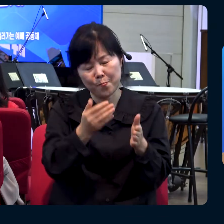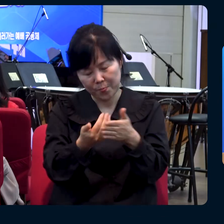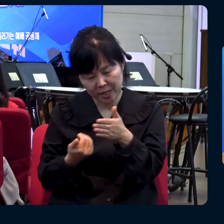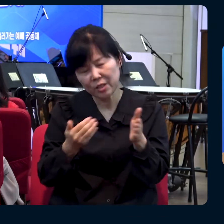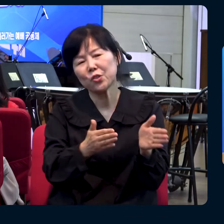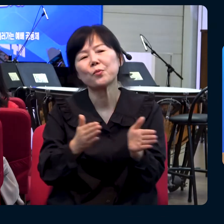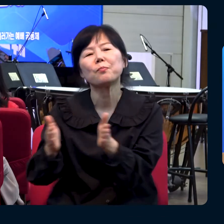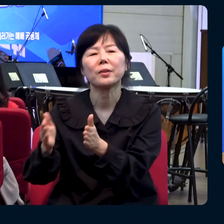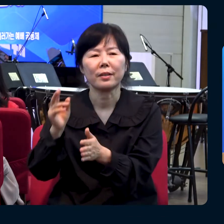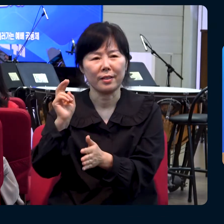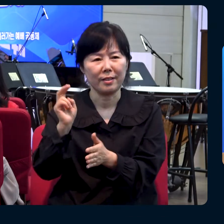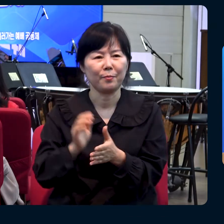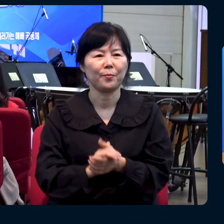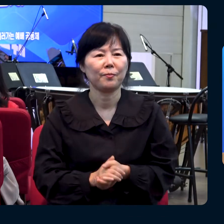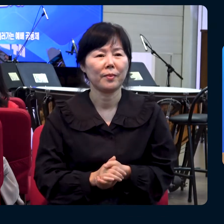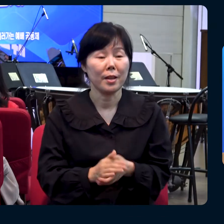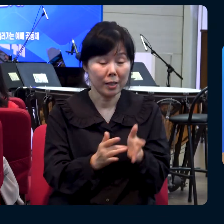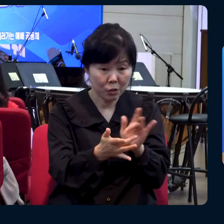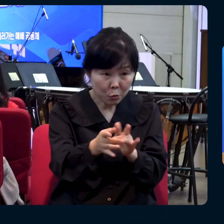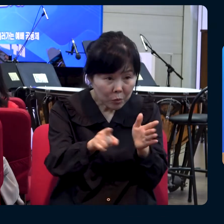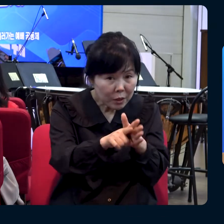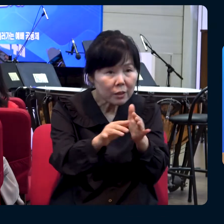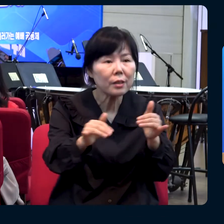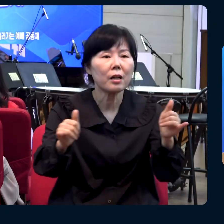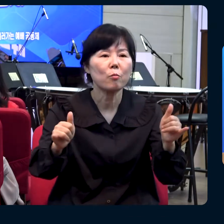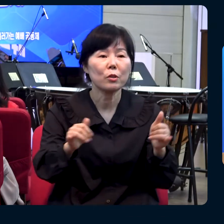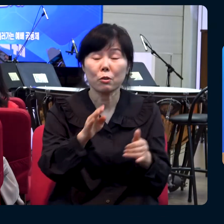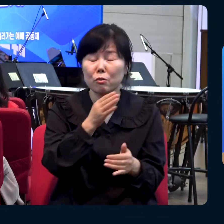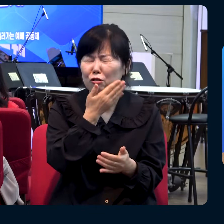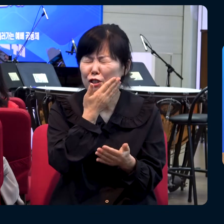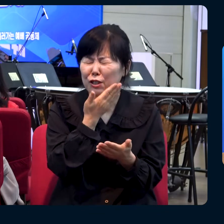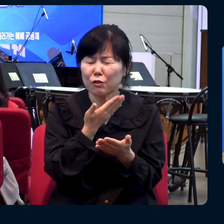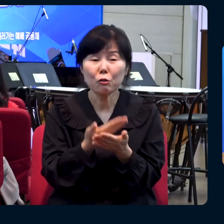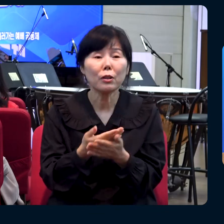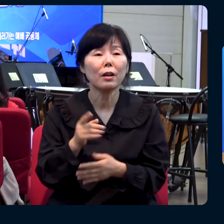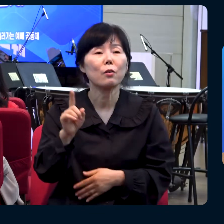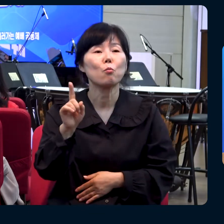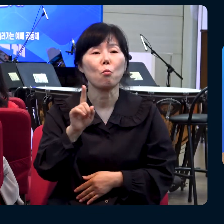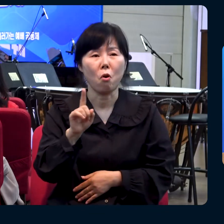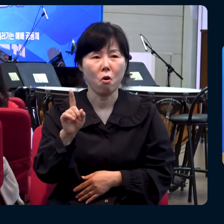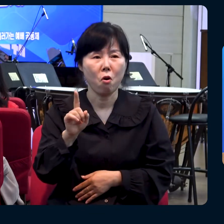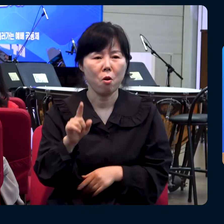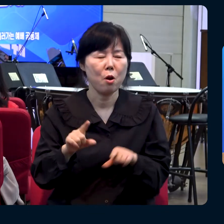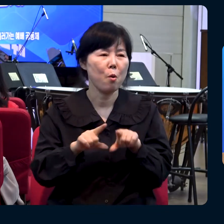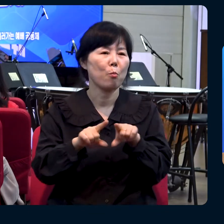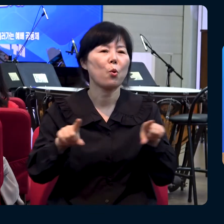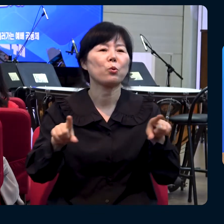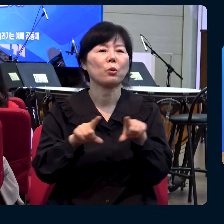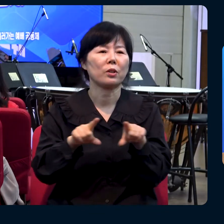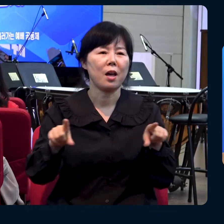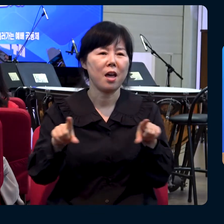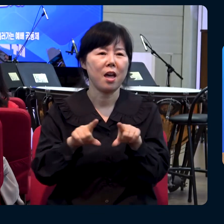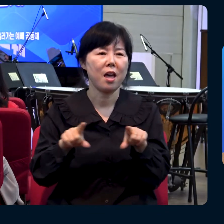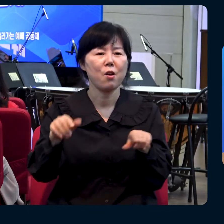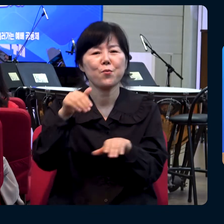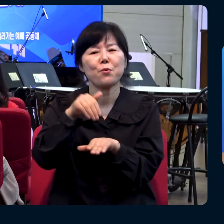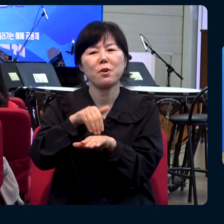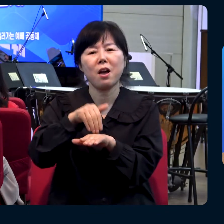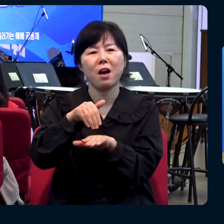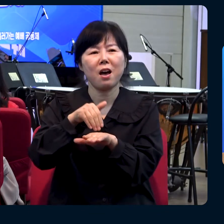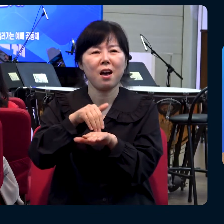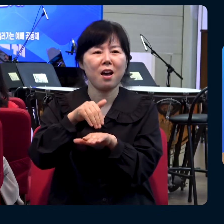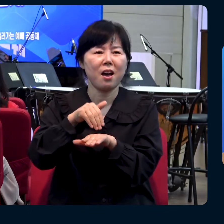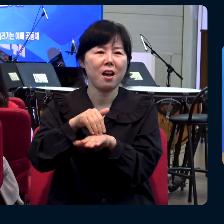같아요. 예수 믿는 사람들에게 참 중요한 것 중에 하나는 평소 실력입니다.